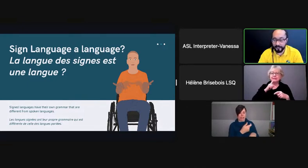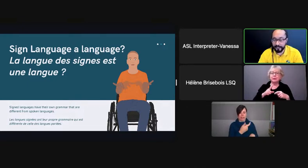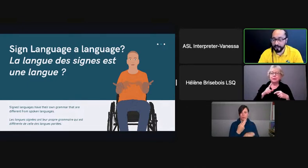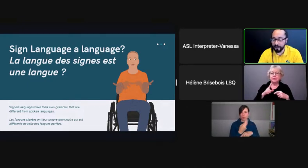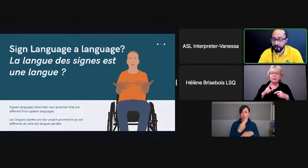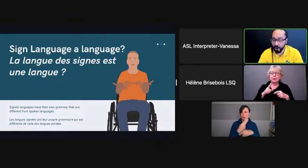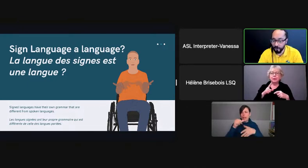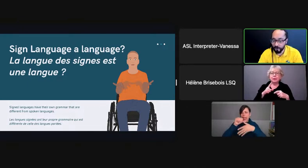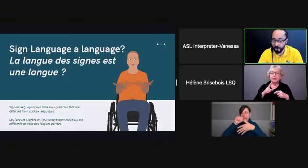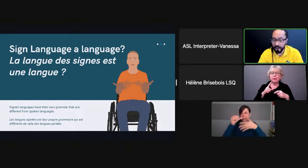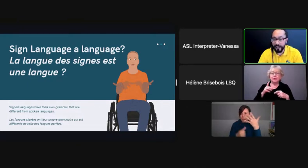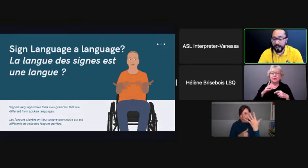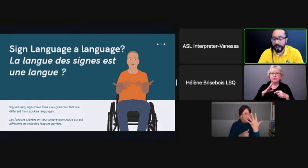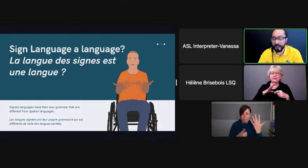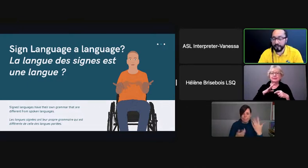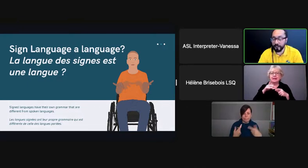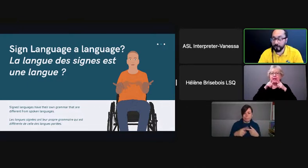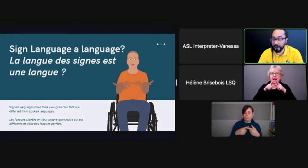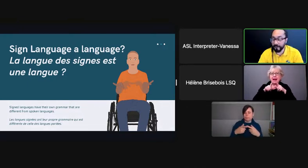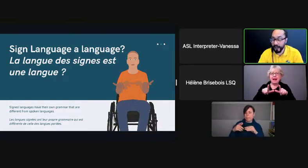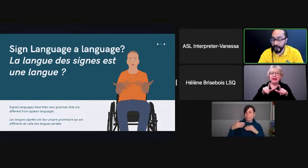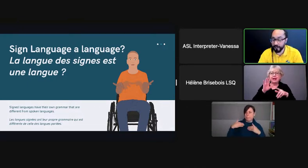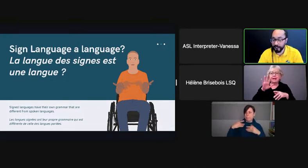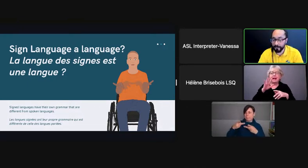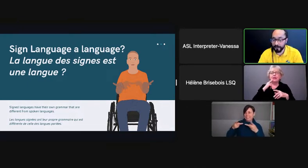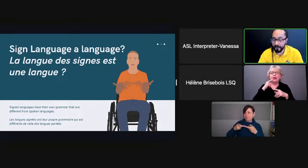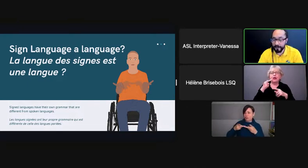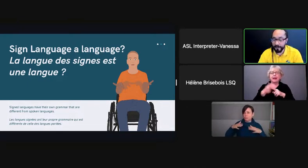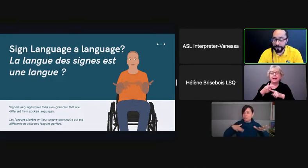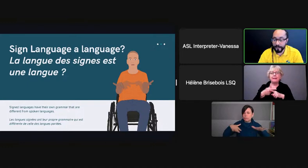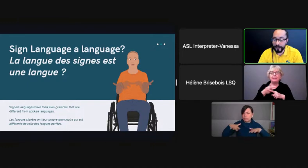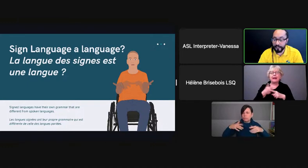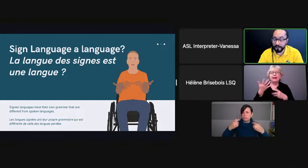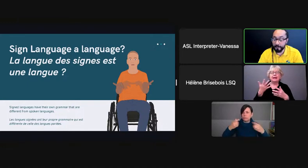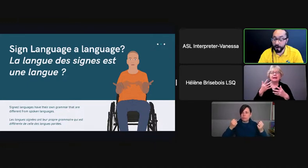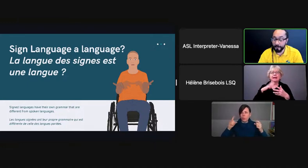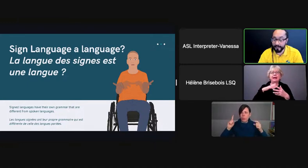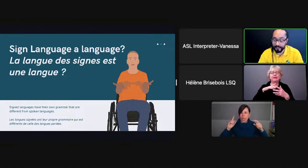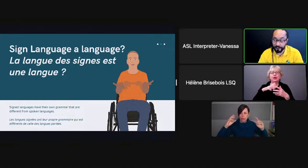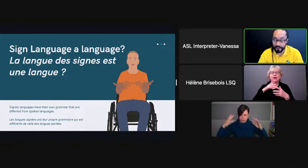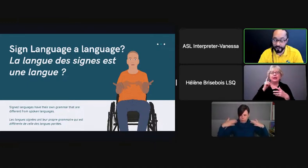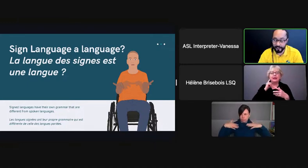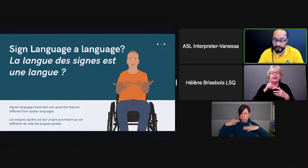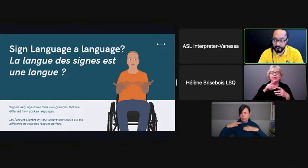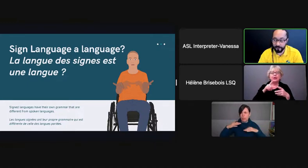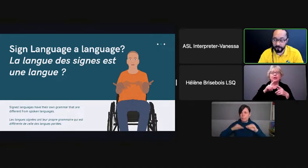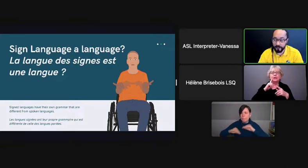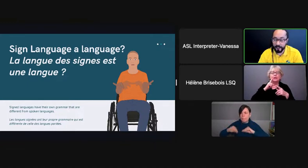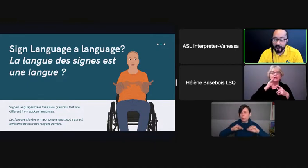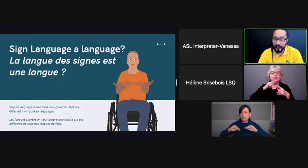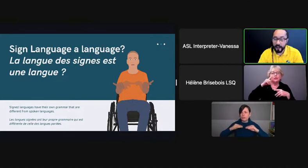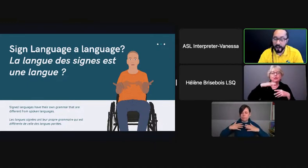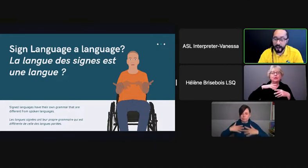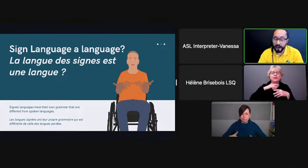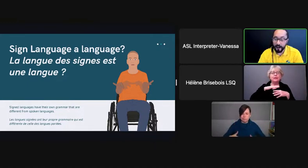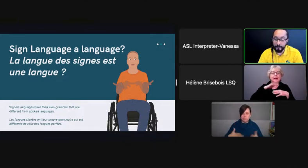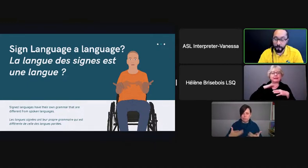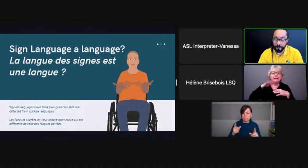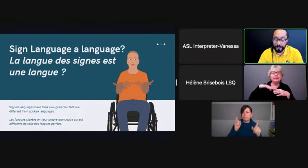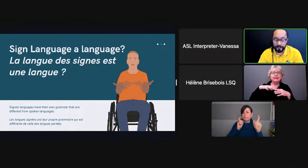cette langue a sa propre grammaire, elle a des tonalités, on utilise les